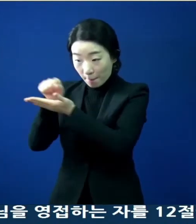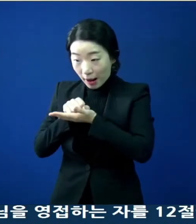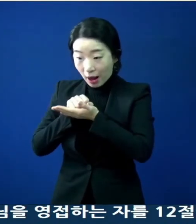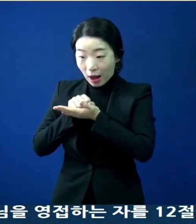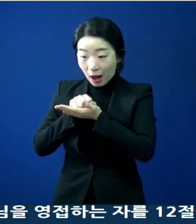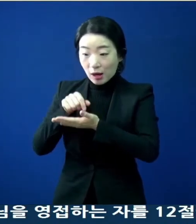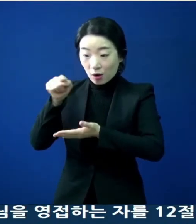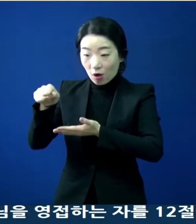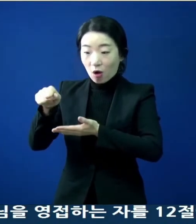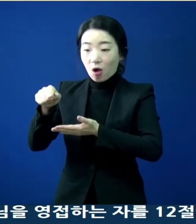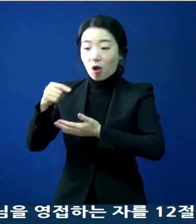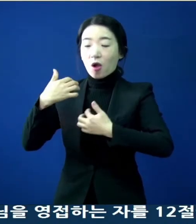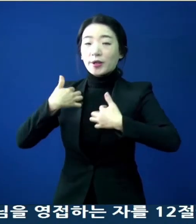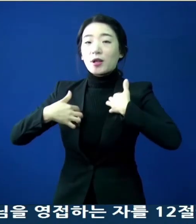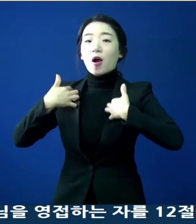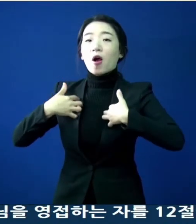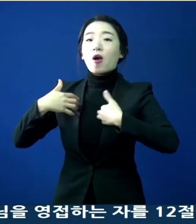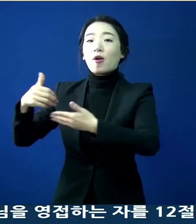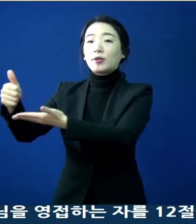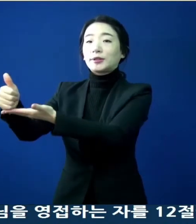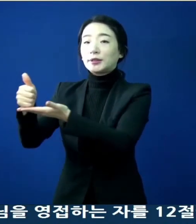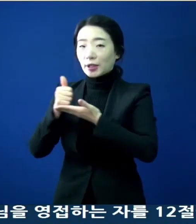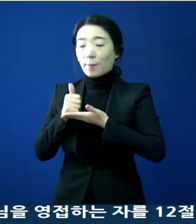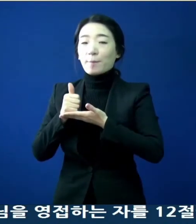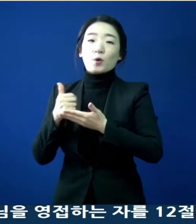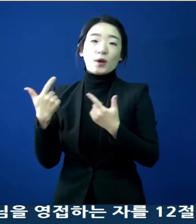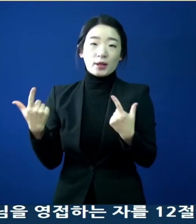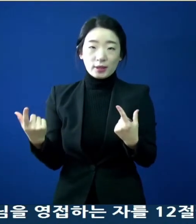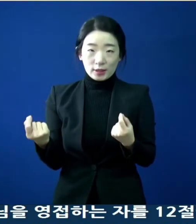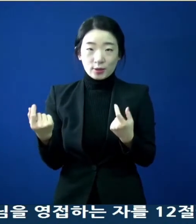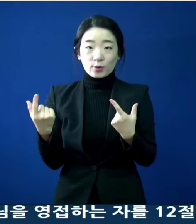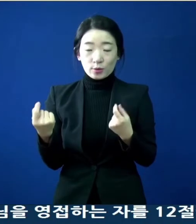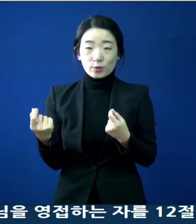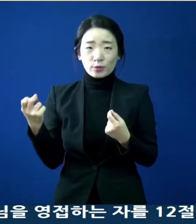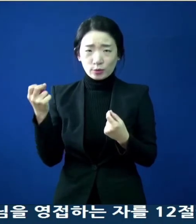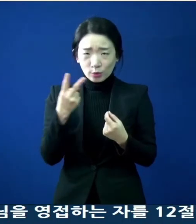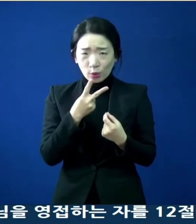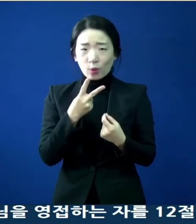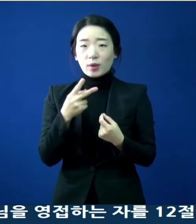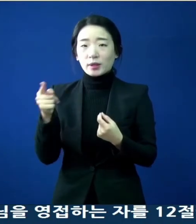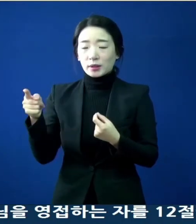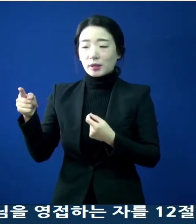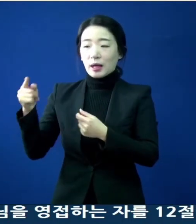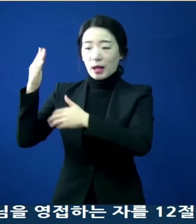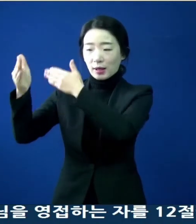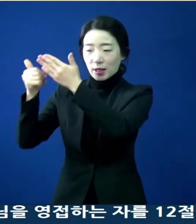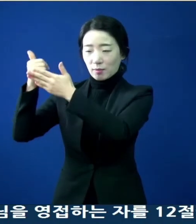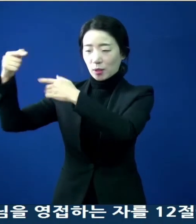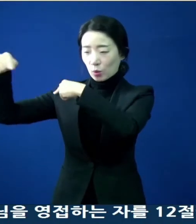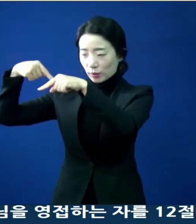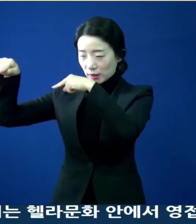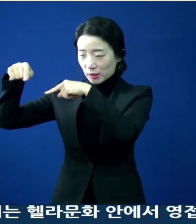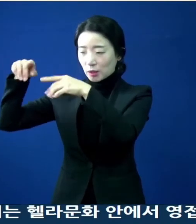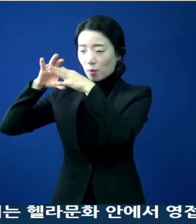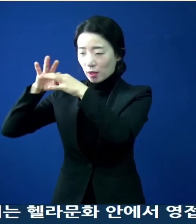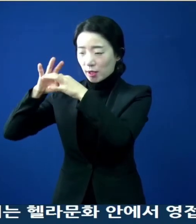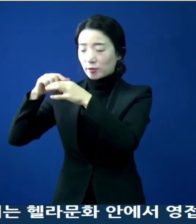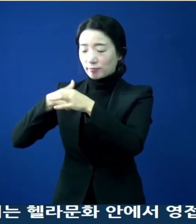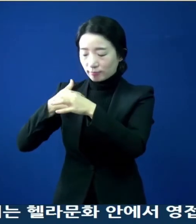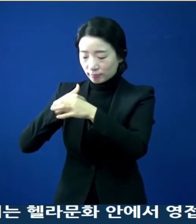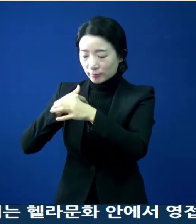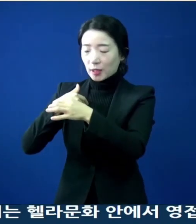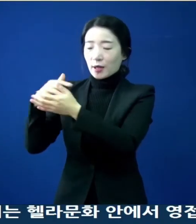또 그것을 통치 아래서 귀하게 여기고 경배하는 것이